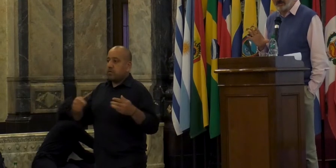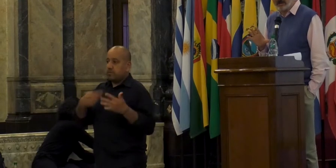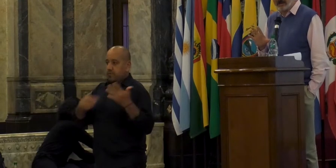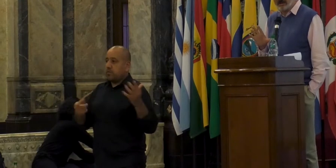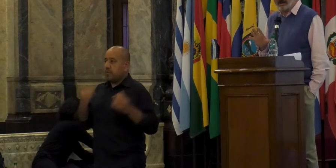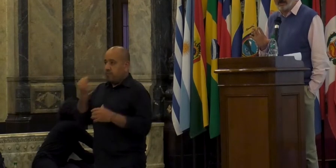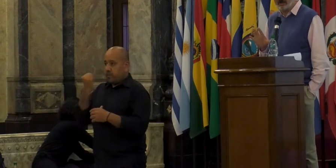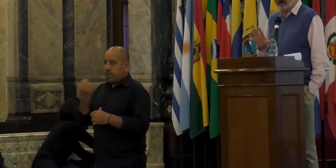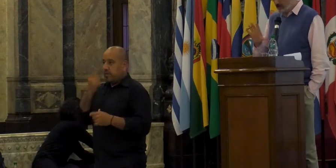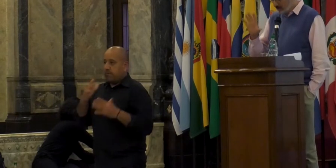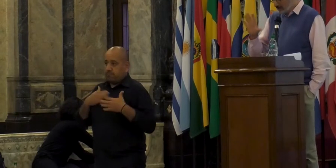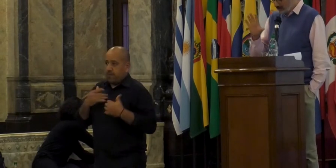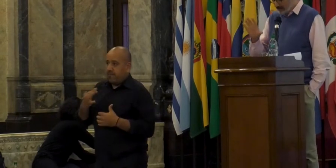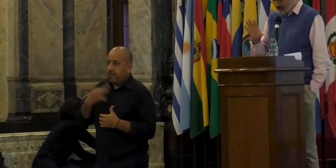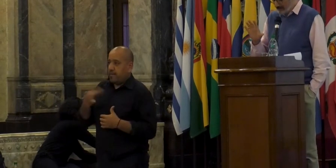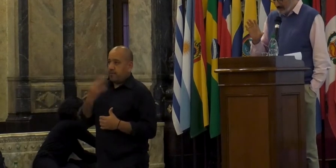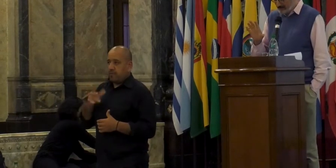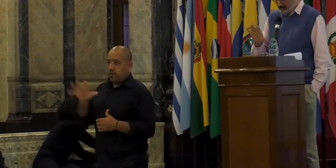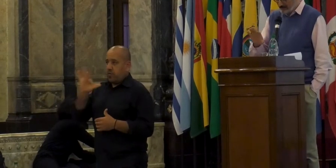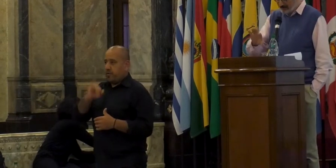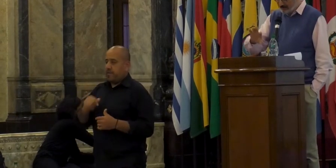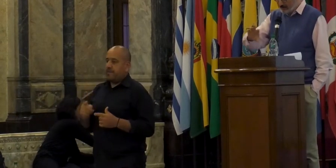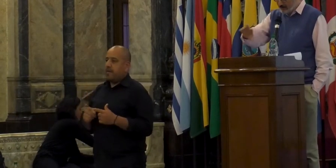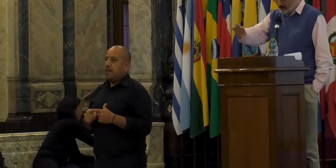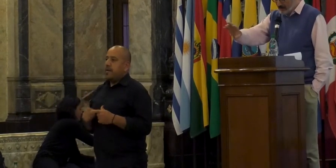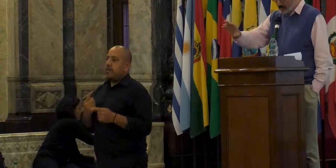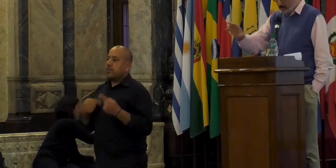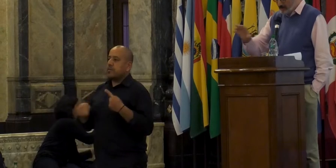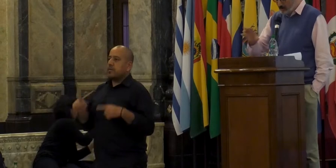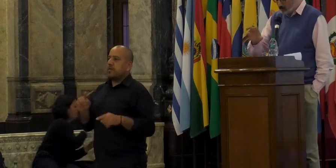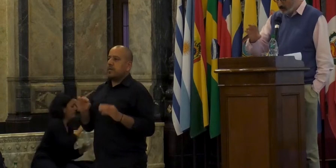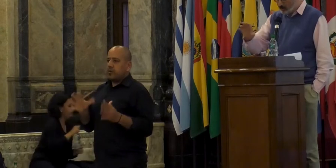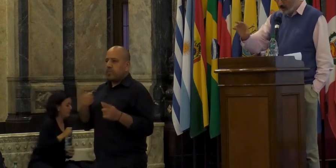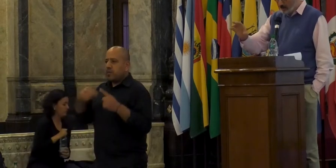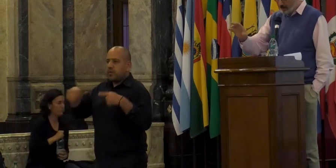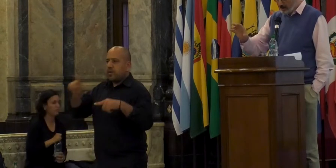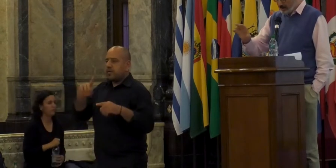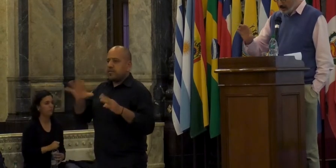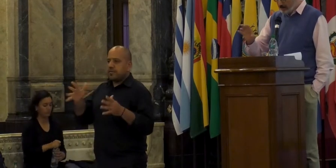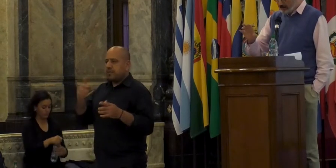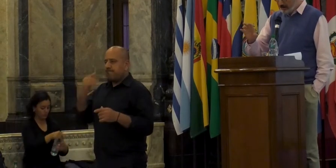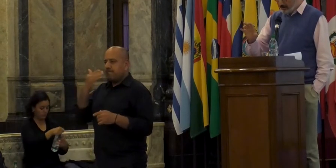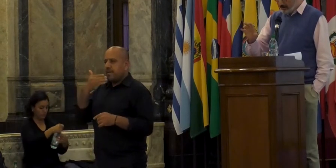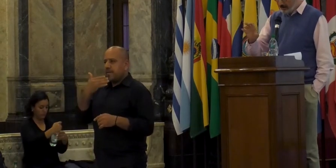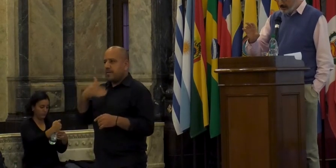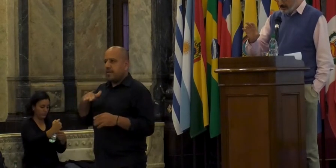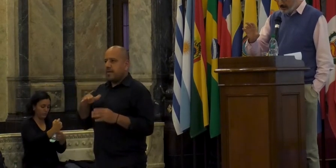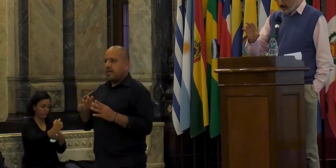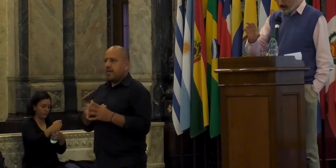en la vida cotidiana. Todo esto es para ir viendo cómo